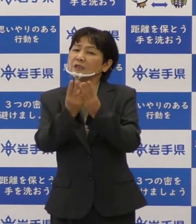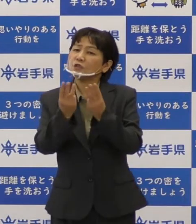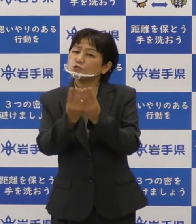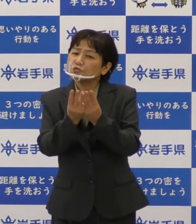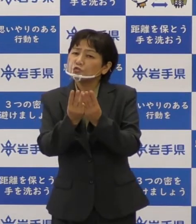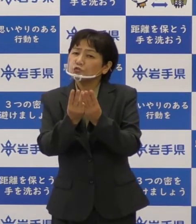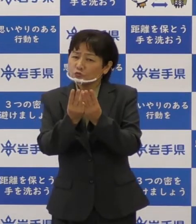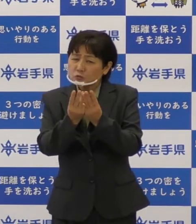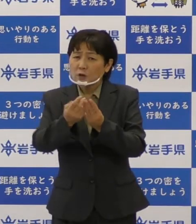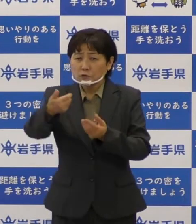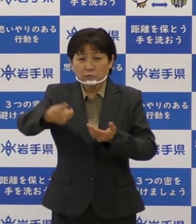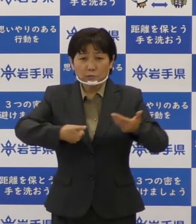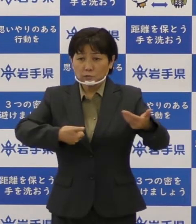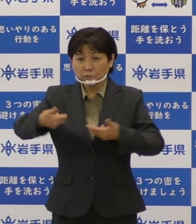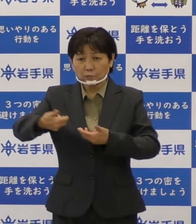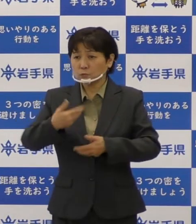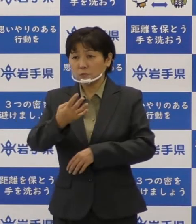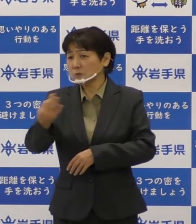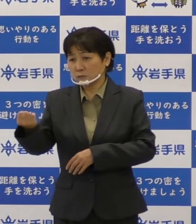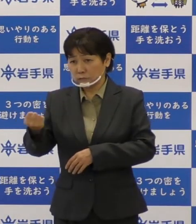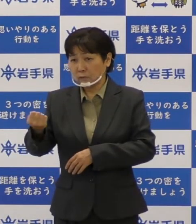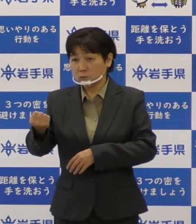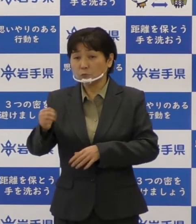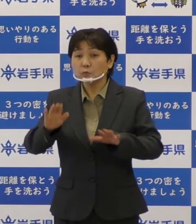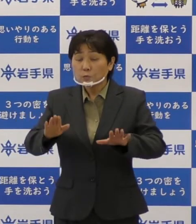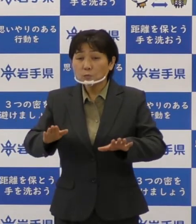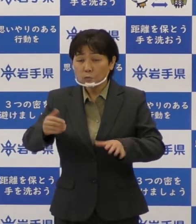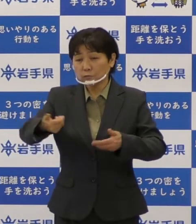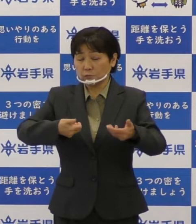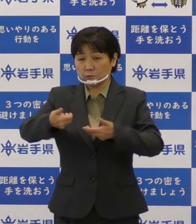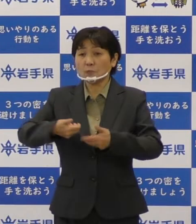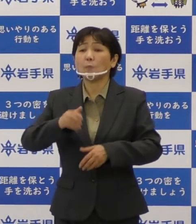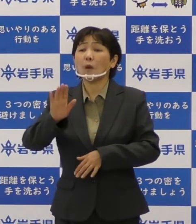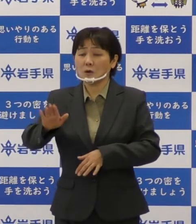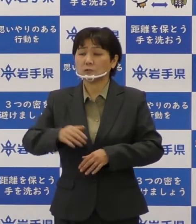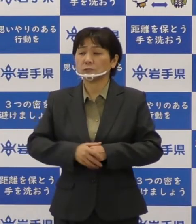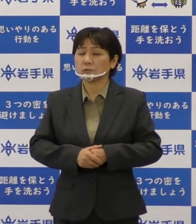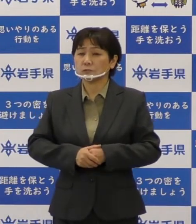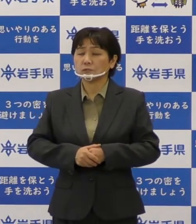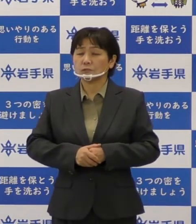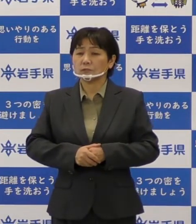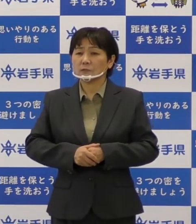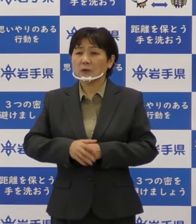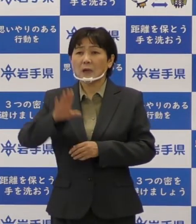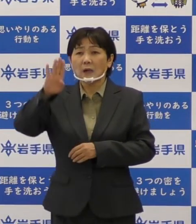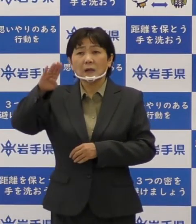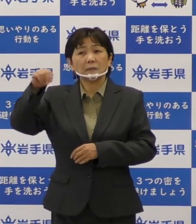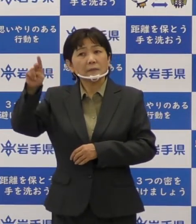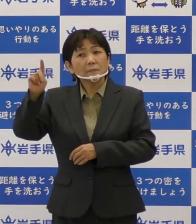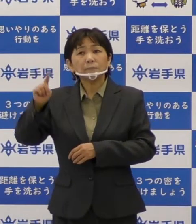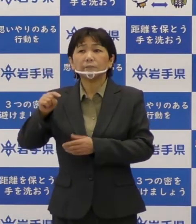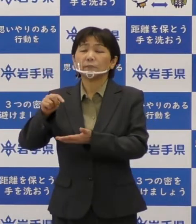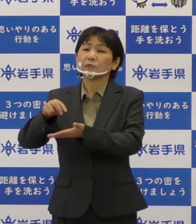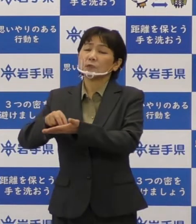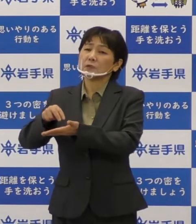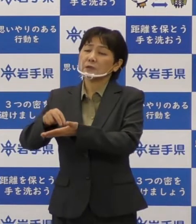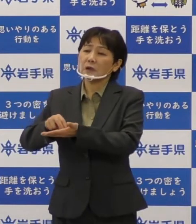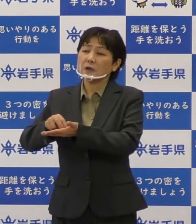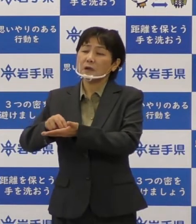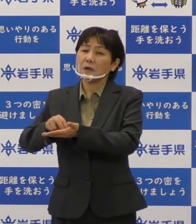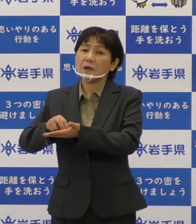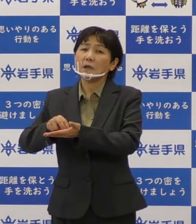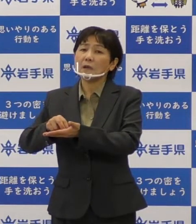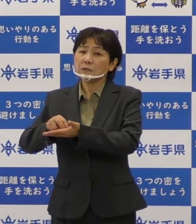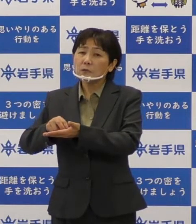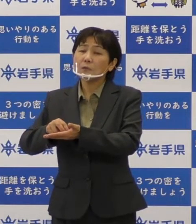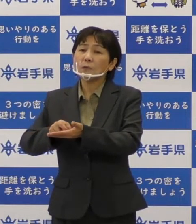それに関してはこう県がお願いしている大人数や長時間による飲食など感染リスクが高まる場面に注意して開